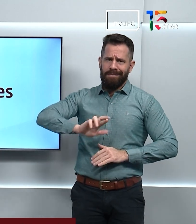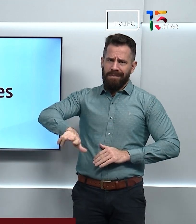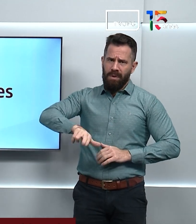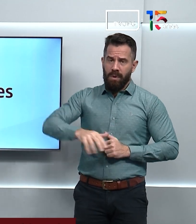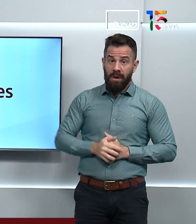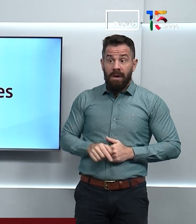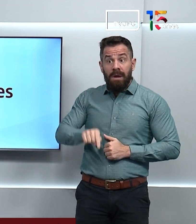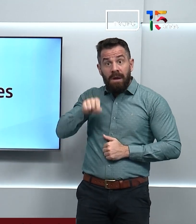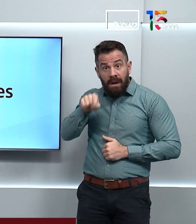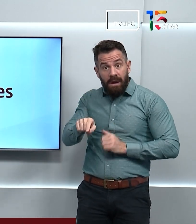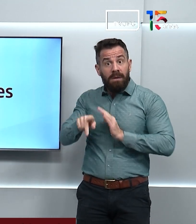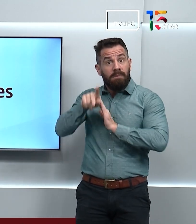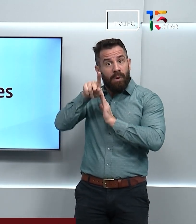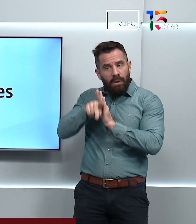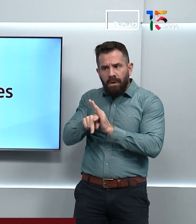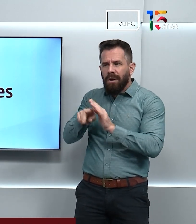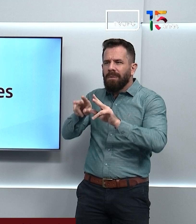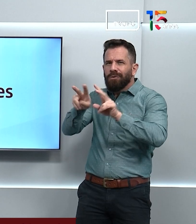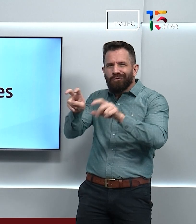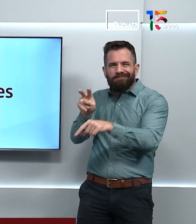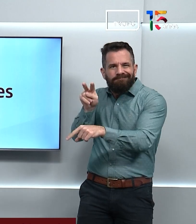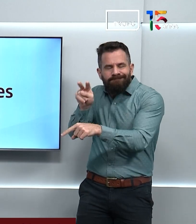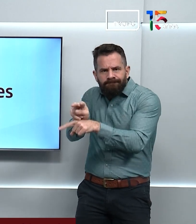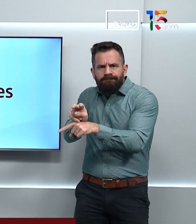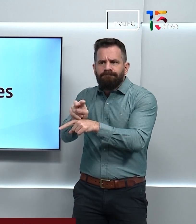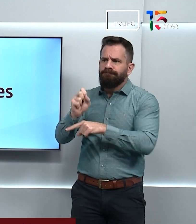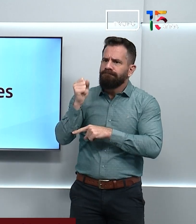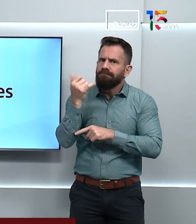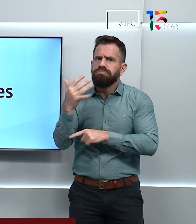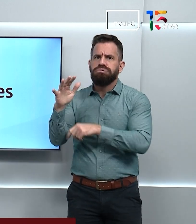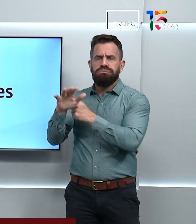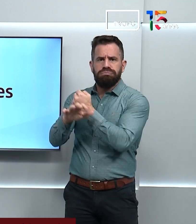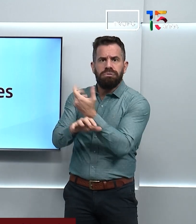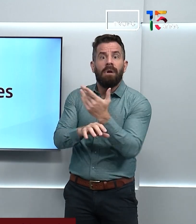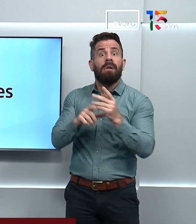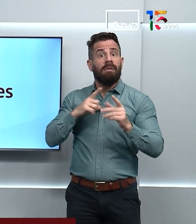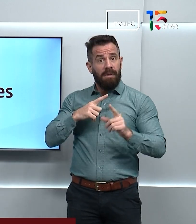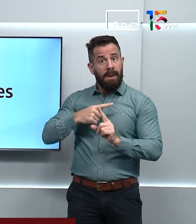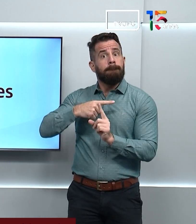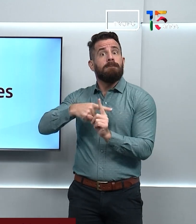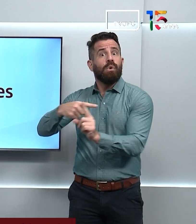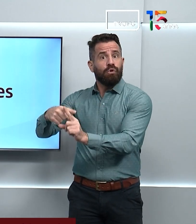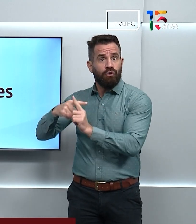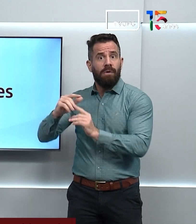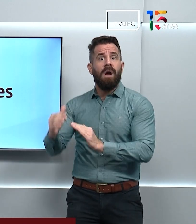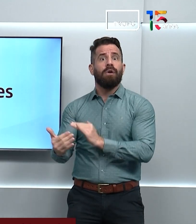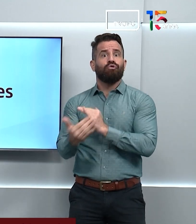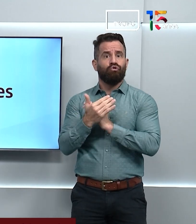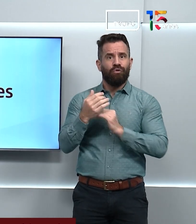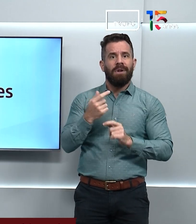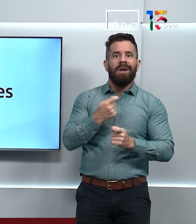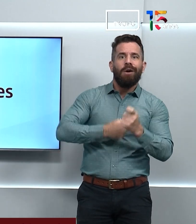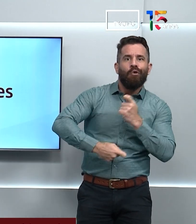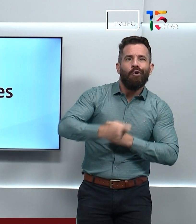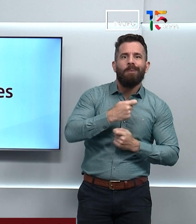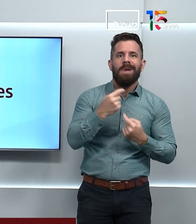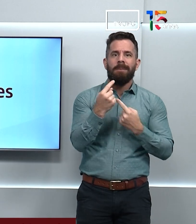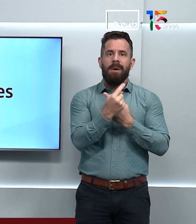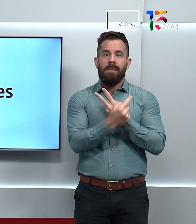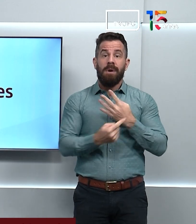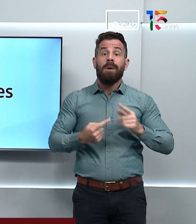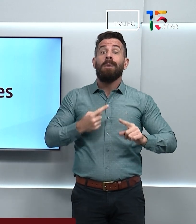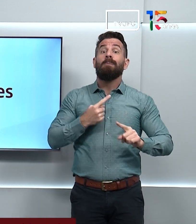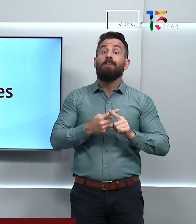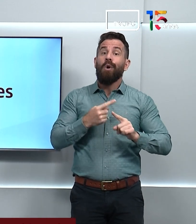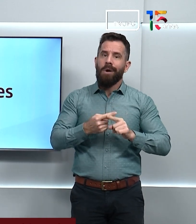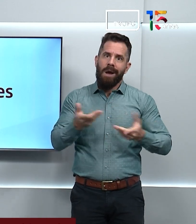programas podem trazer uma série de vantagens, inclusive econômicas. Ainda mais nesse momento em que nós vivemos, de